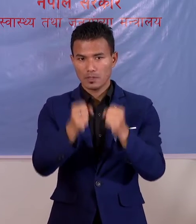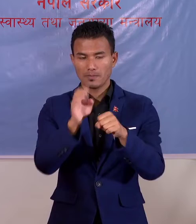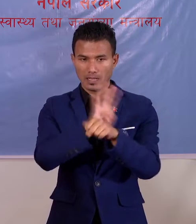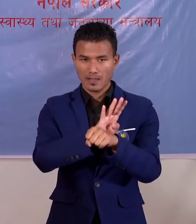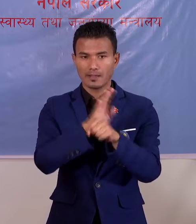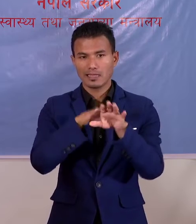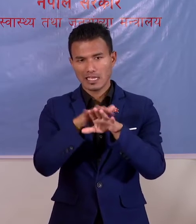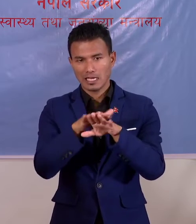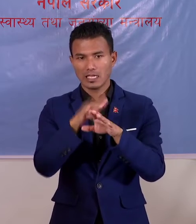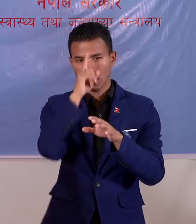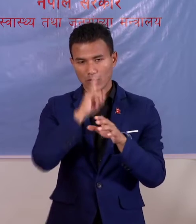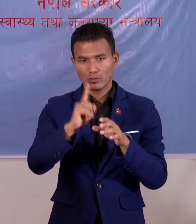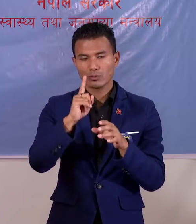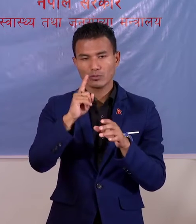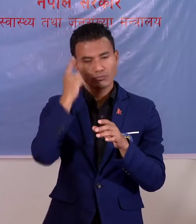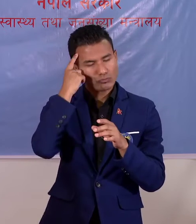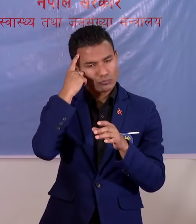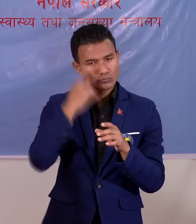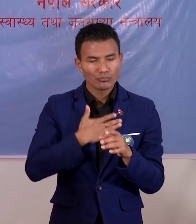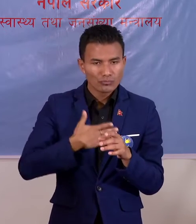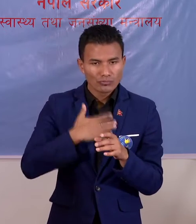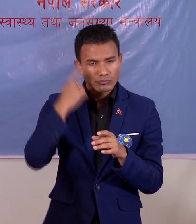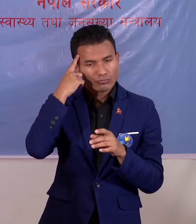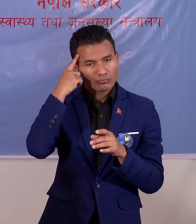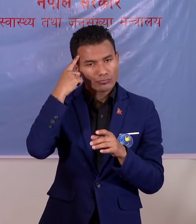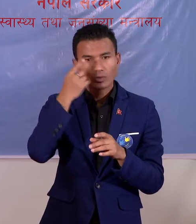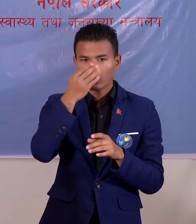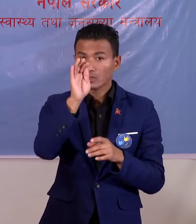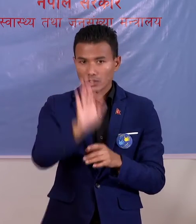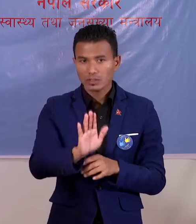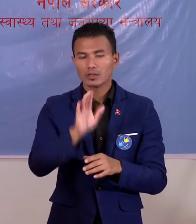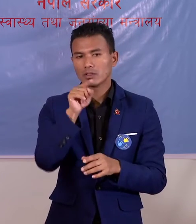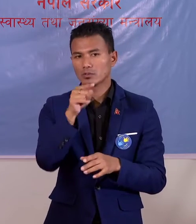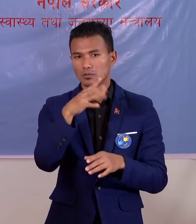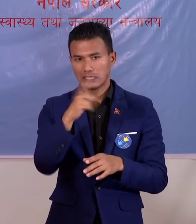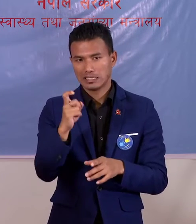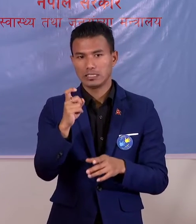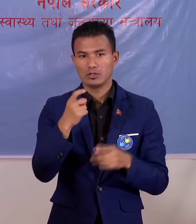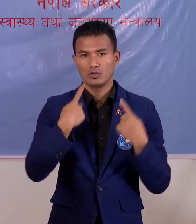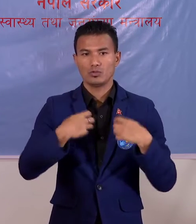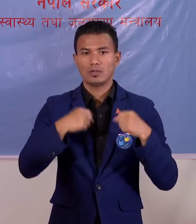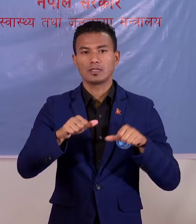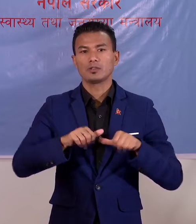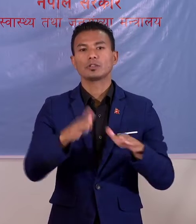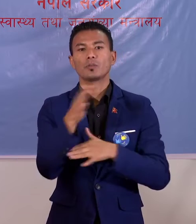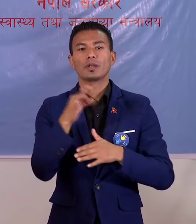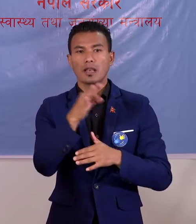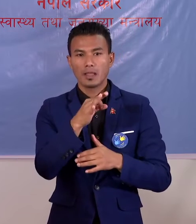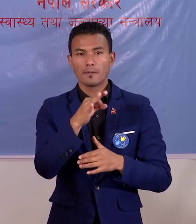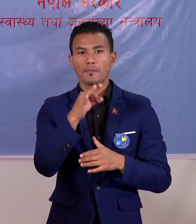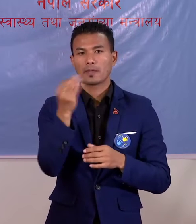बस्दा धेरैजसो एक्लोपन महसुस गरेको हुन सक्छौँ। त्यसको लागि स्वास्थ्य तथा जनसङ्ख्या